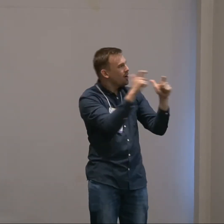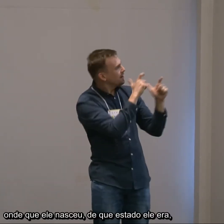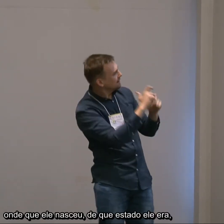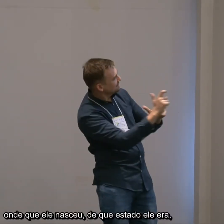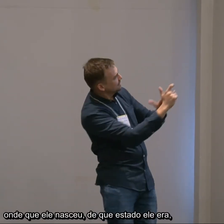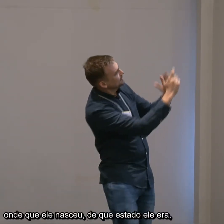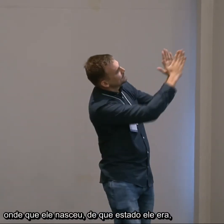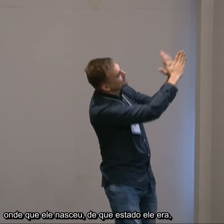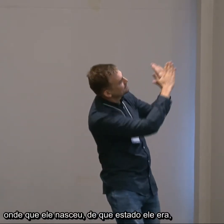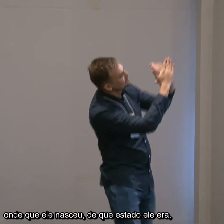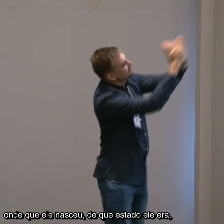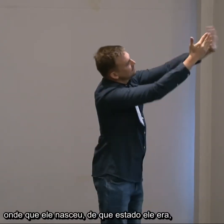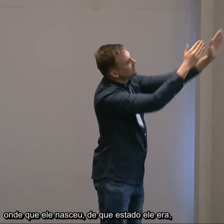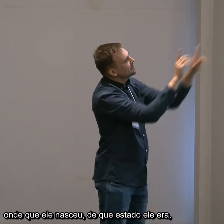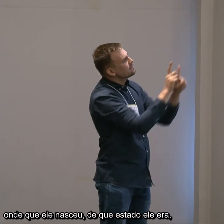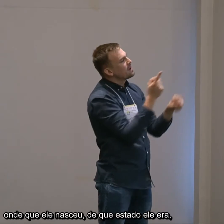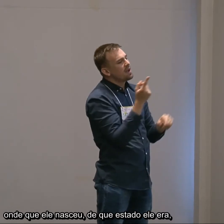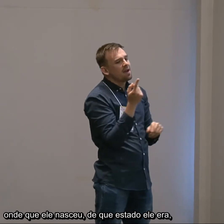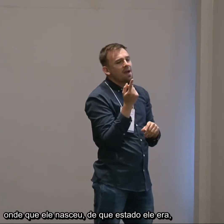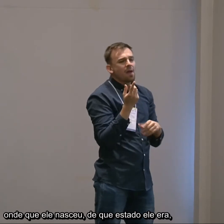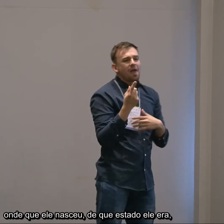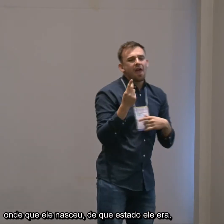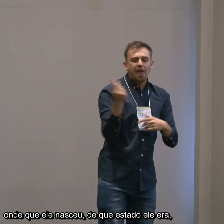onde que ele nasceu de que estado ele era